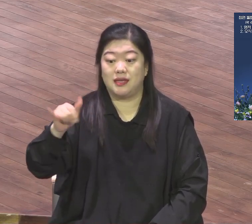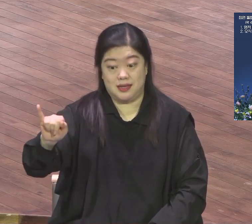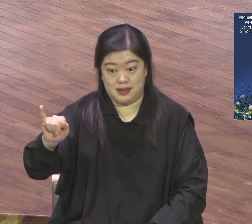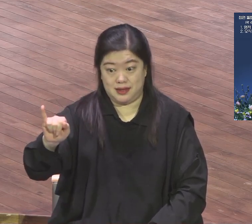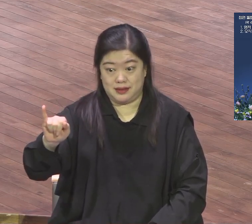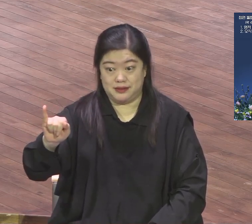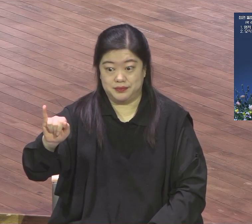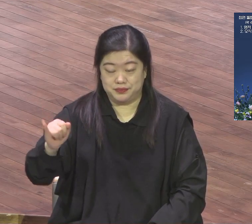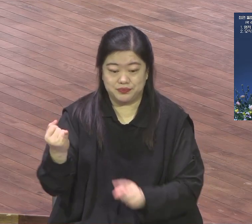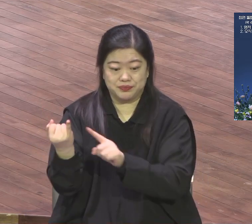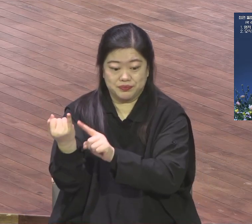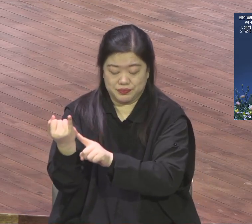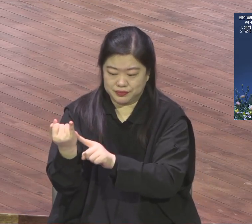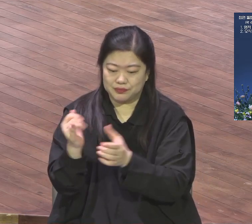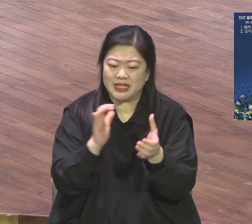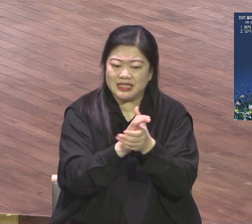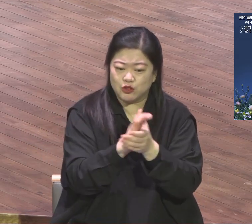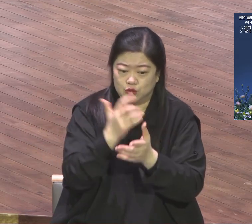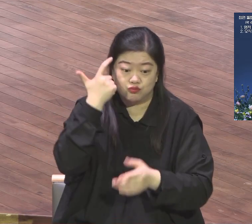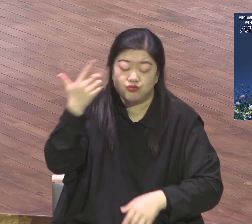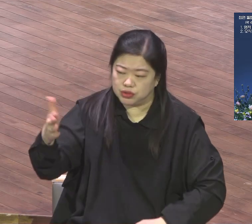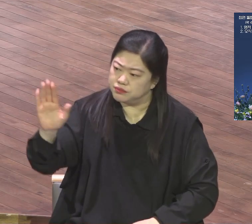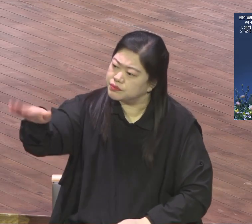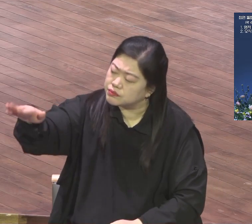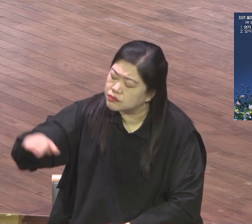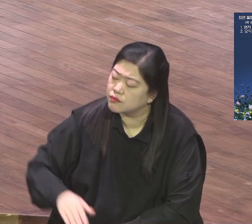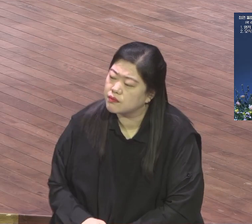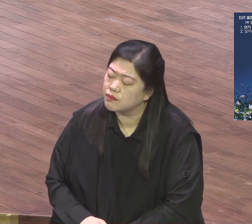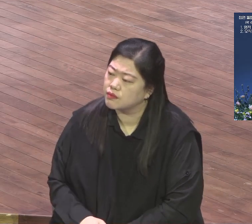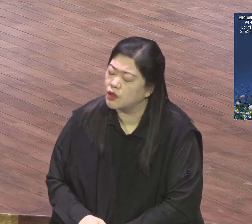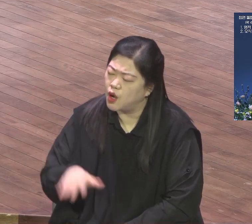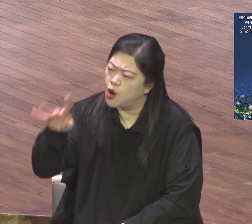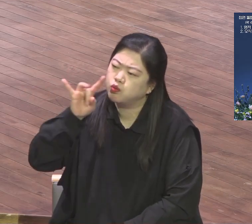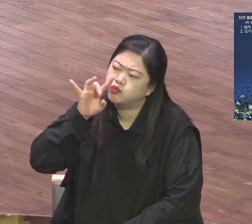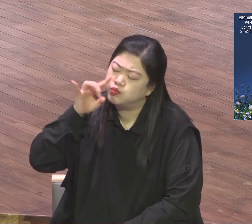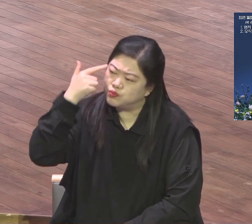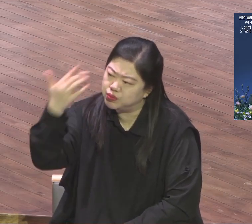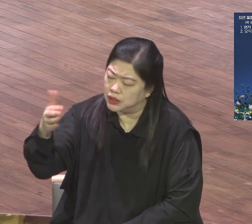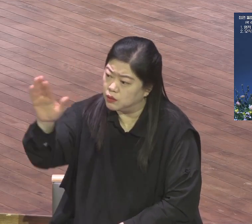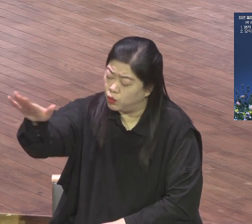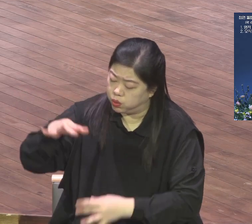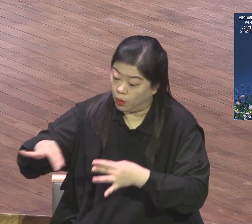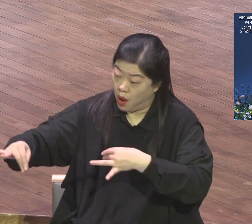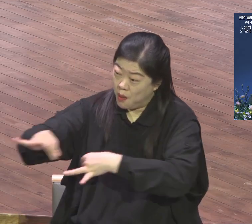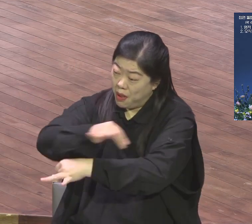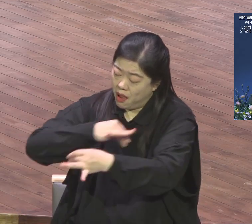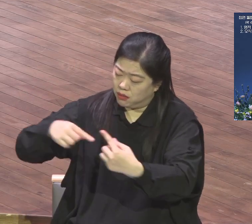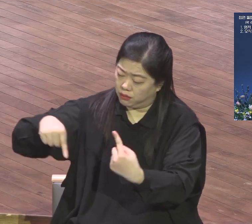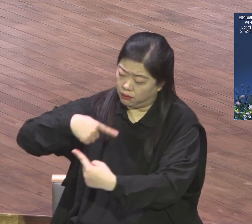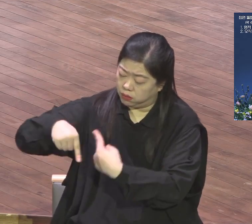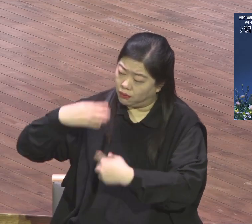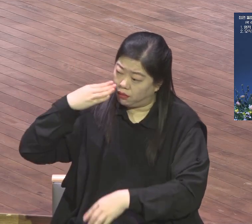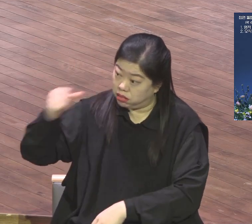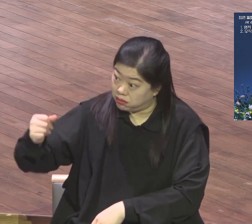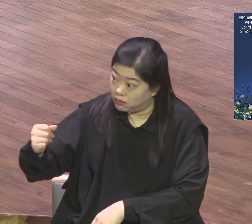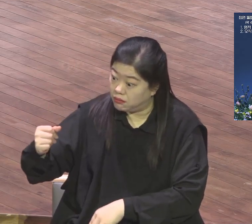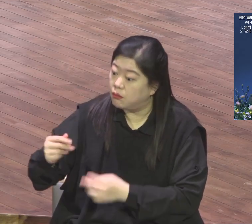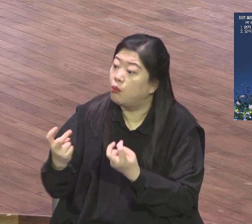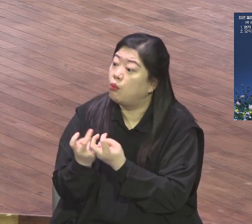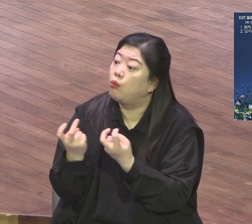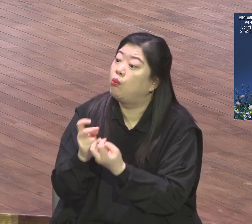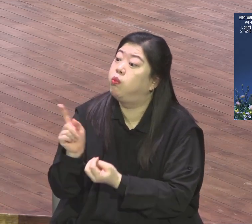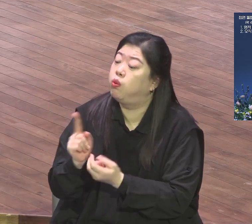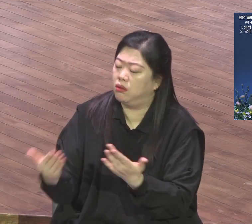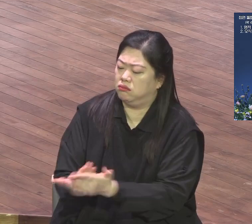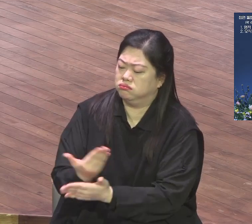하루는 친구가 이런 질문을 했습니다. 페니, 자네는 어떻게 해서 이렇게 큰 성공을 할 수